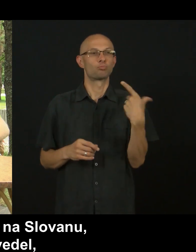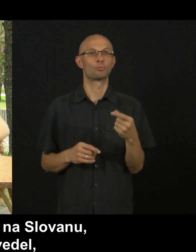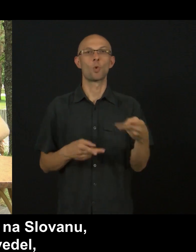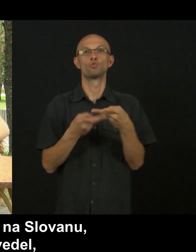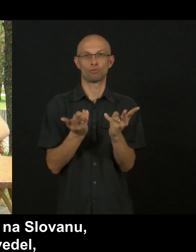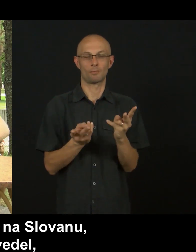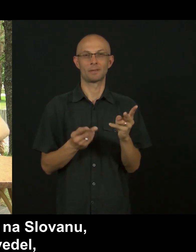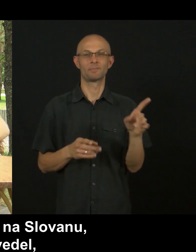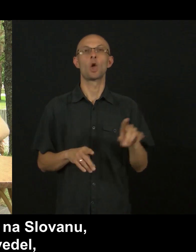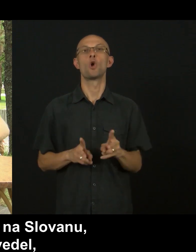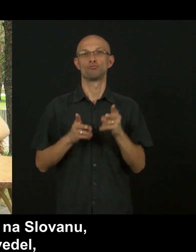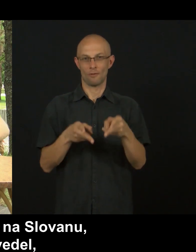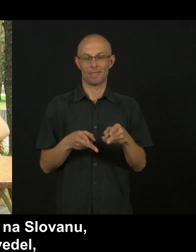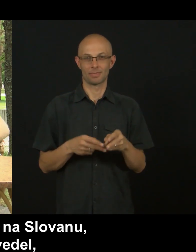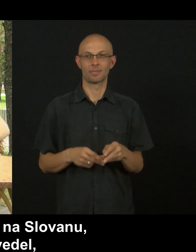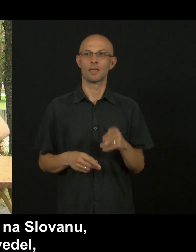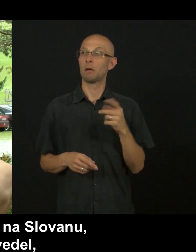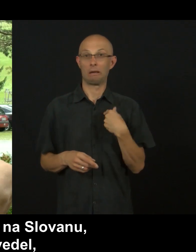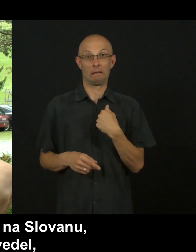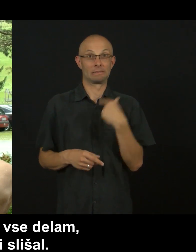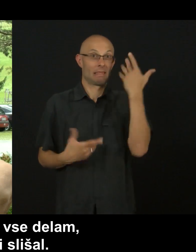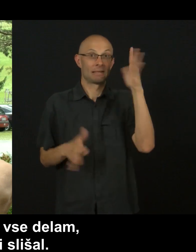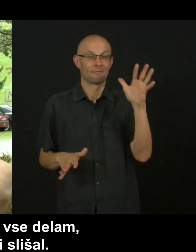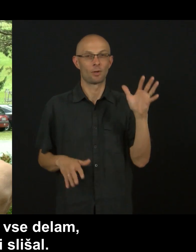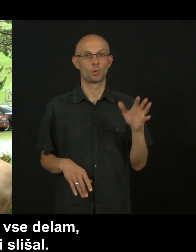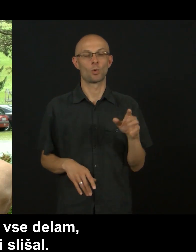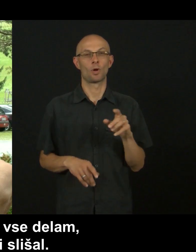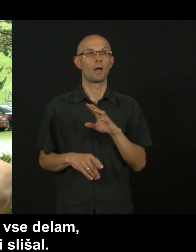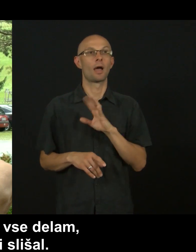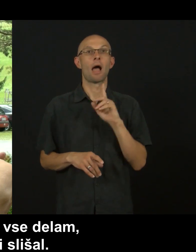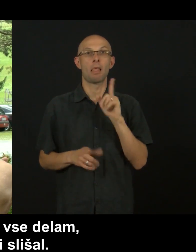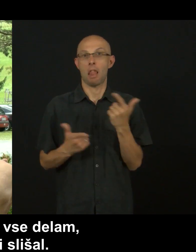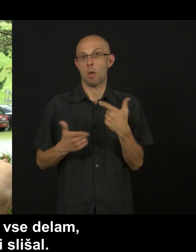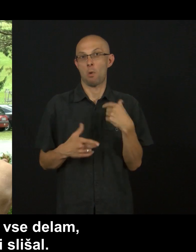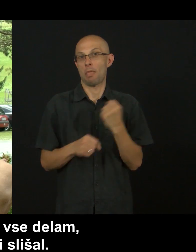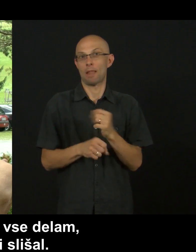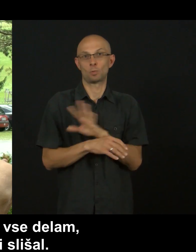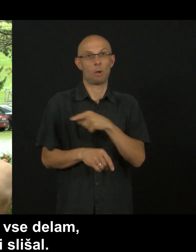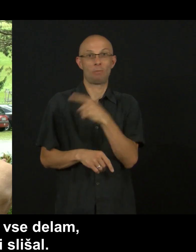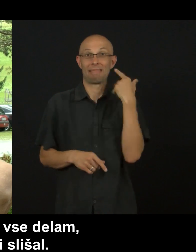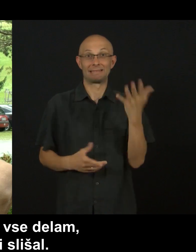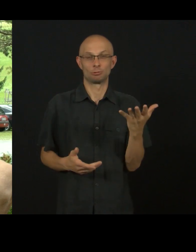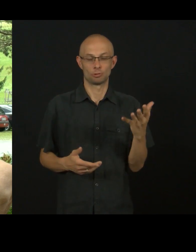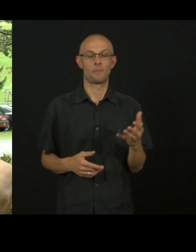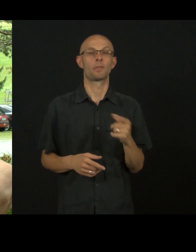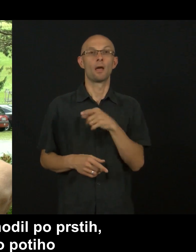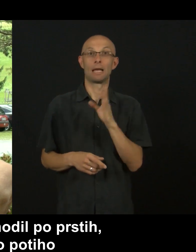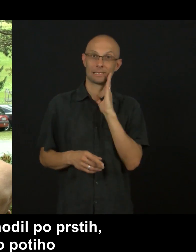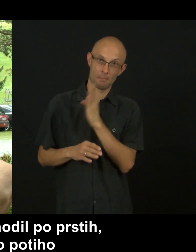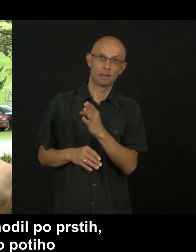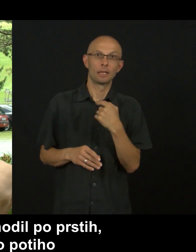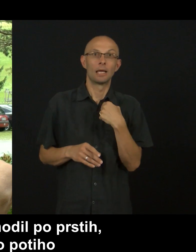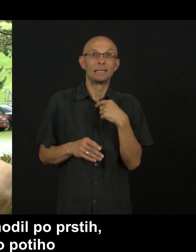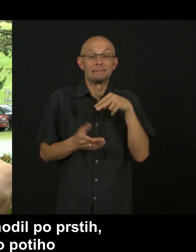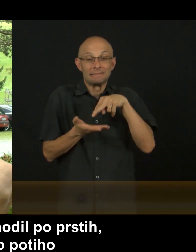Enkrat so bila cimra na Slovanu. Sam nisem vedel, da v bistvu jaz lahko vse delam, ker on v bistvu ni slišal. In ko je